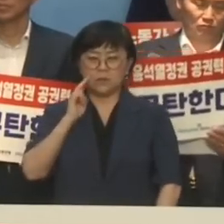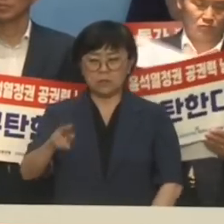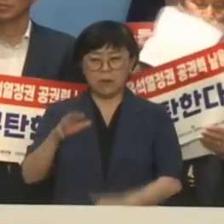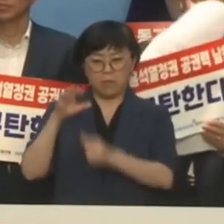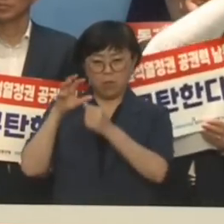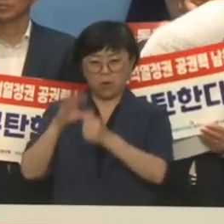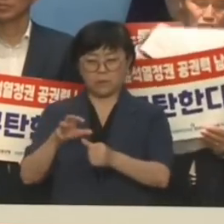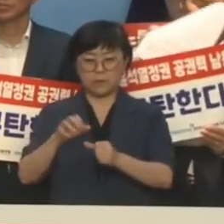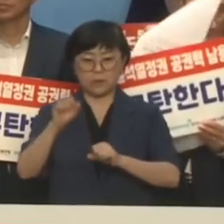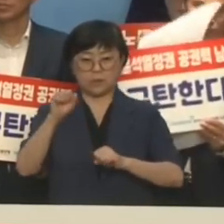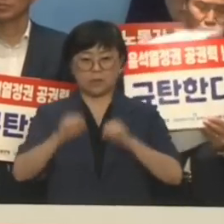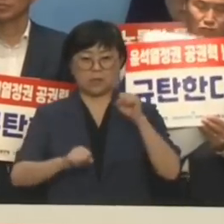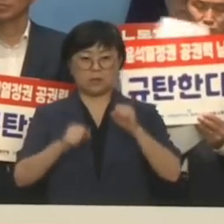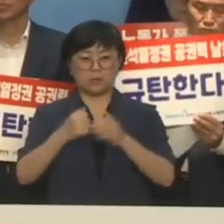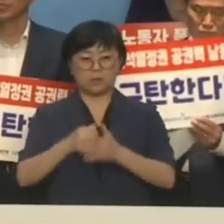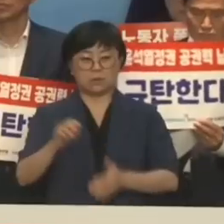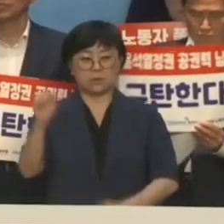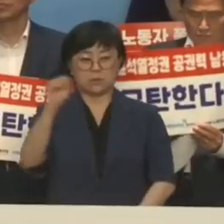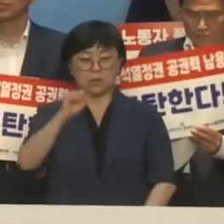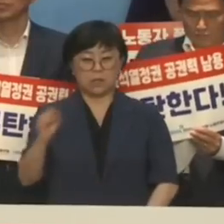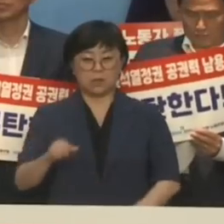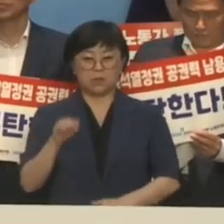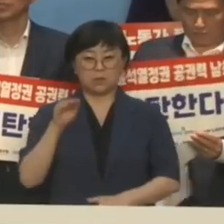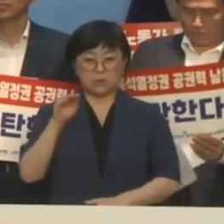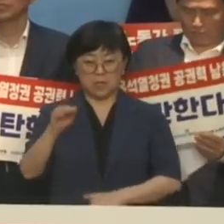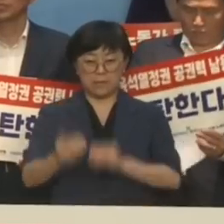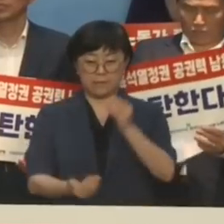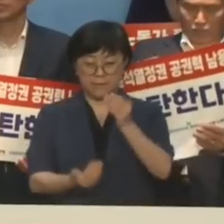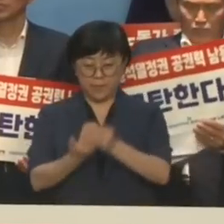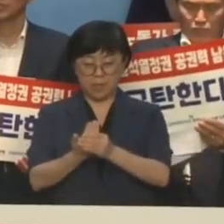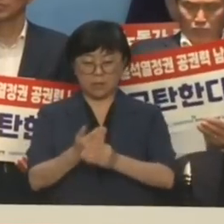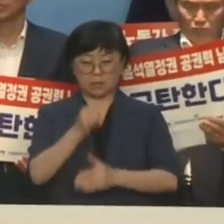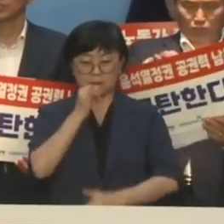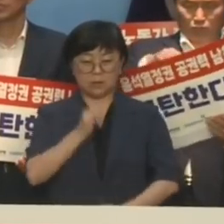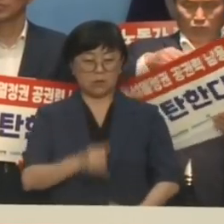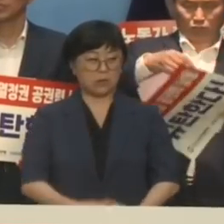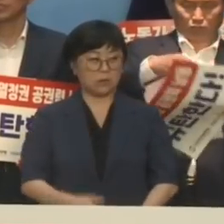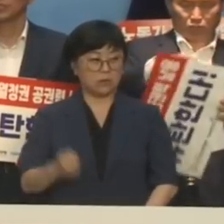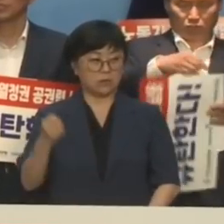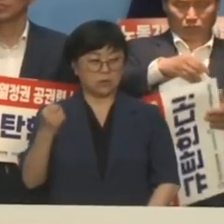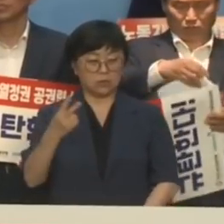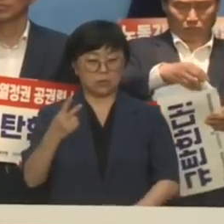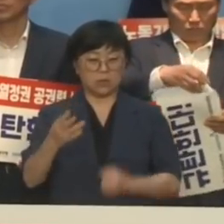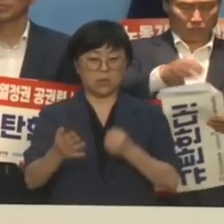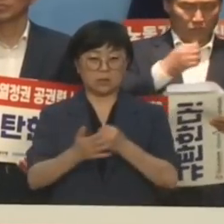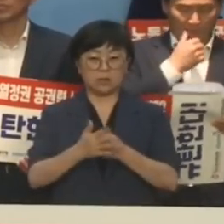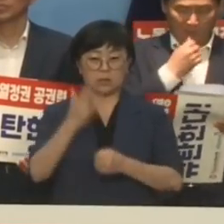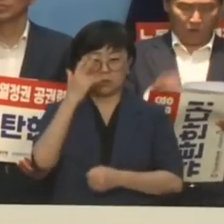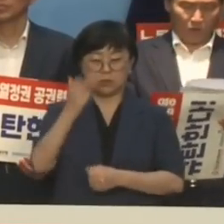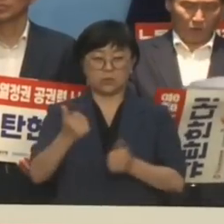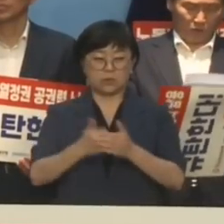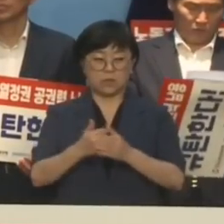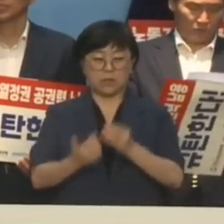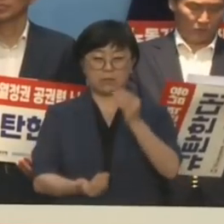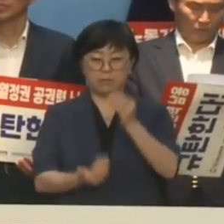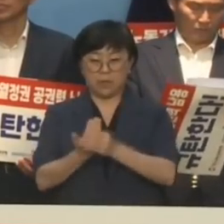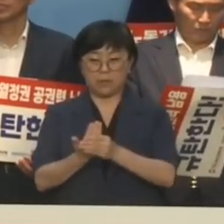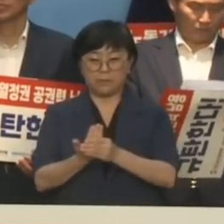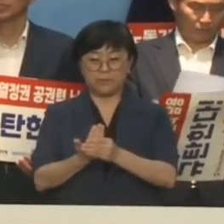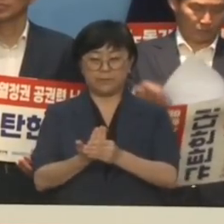방법, 과거의 쌍용차 사태를 연상시킵니다. 아, 또다시 용산 참사,